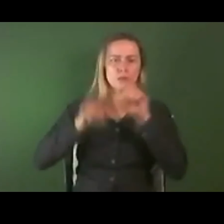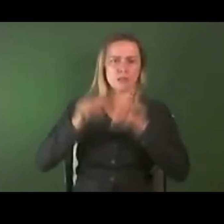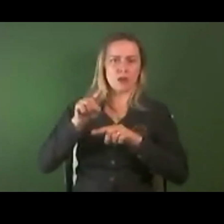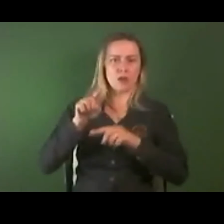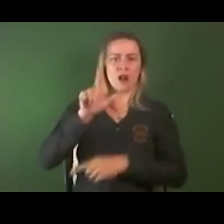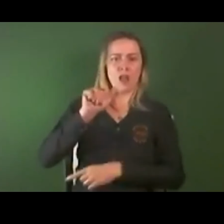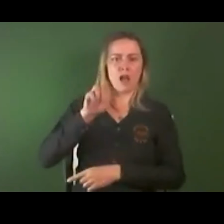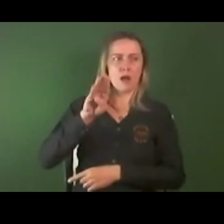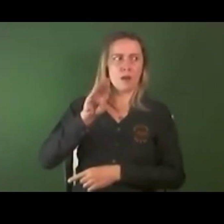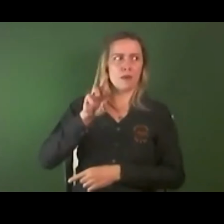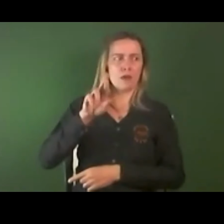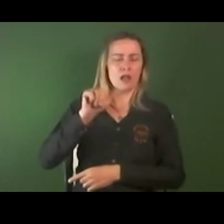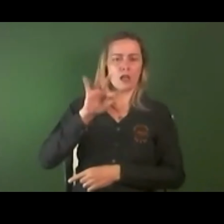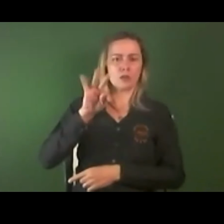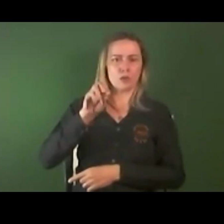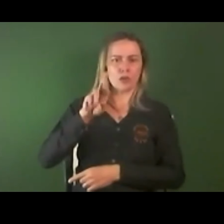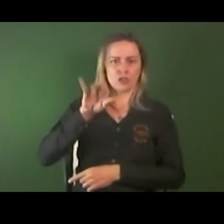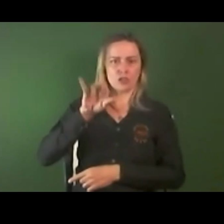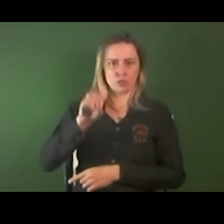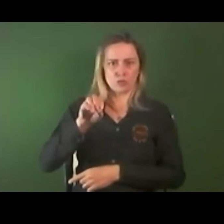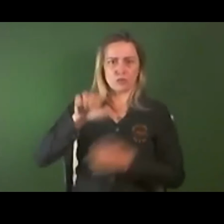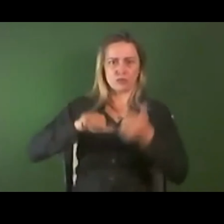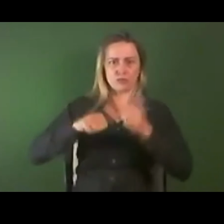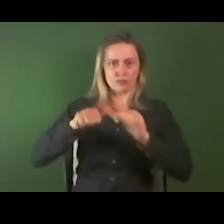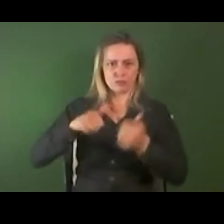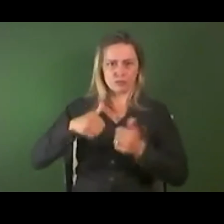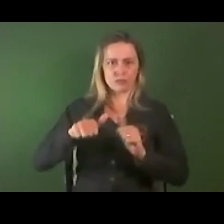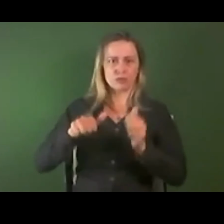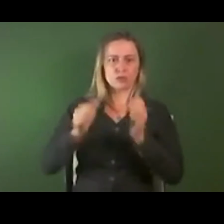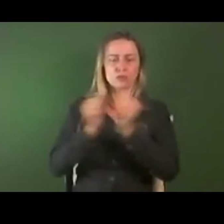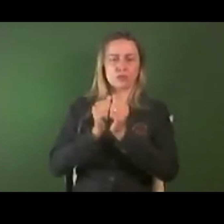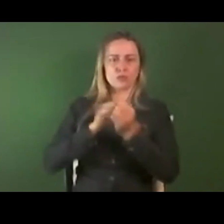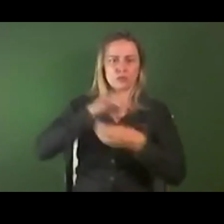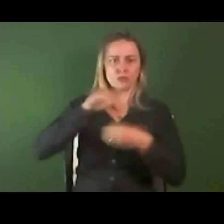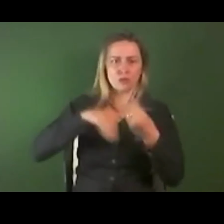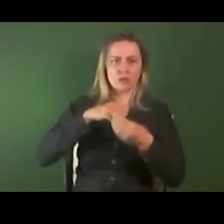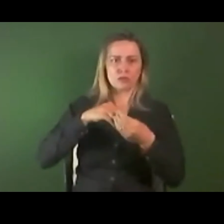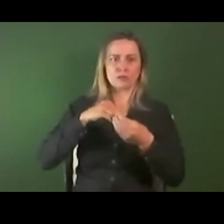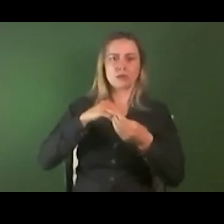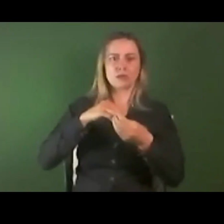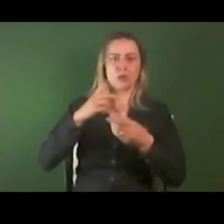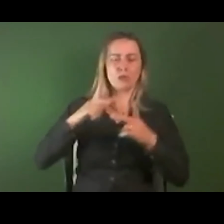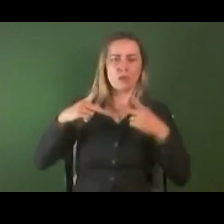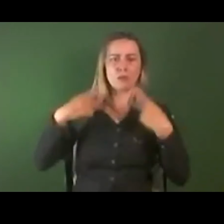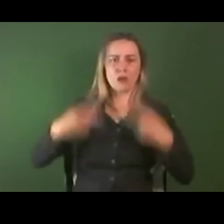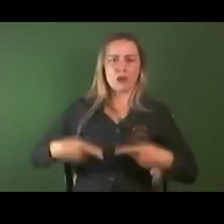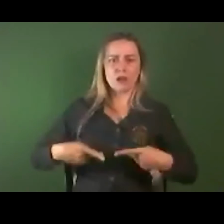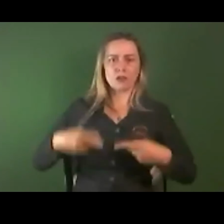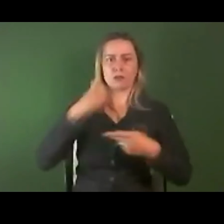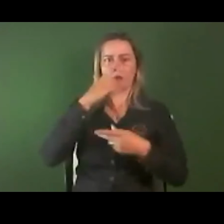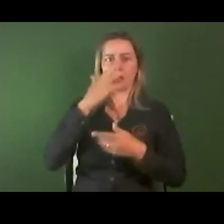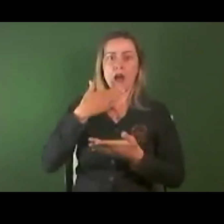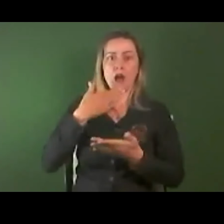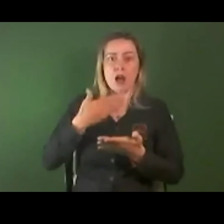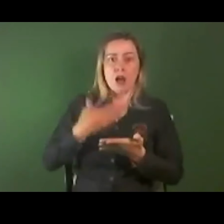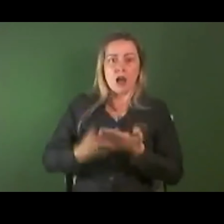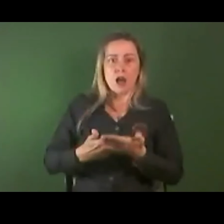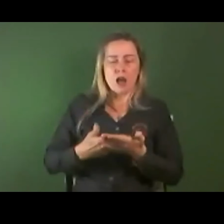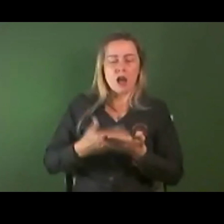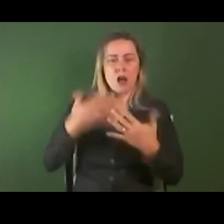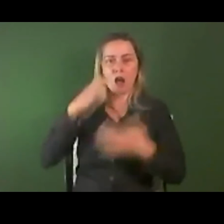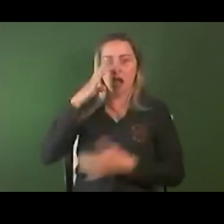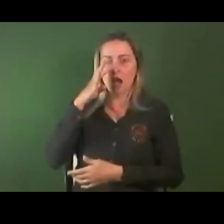laboratório com fetos humanos. E ele fica muito impressionado com aquilo,